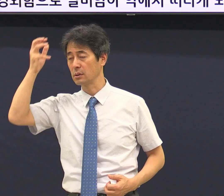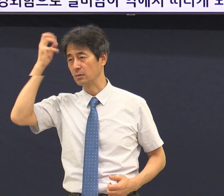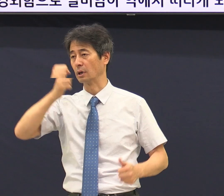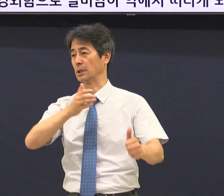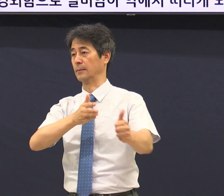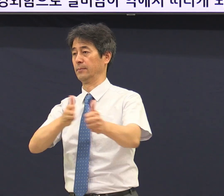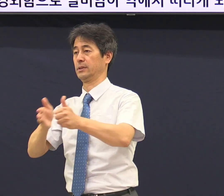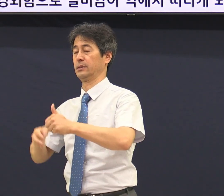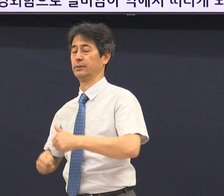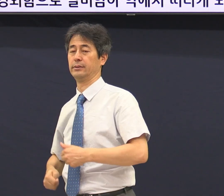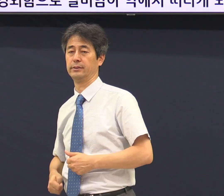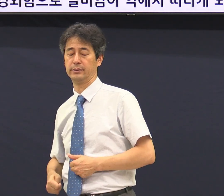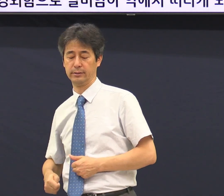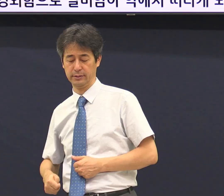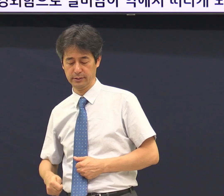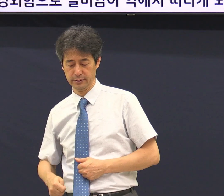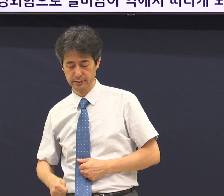것이죠. 그것을 기억하시기 바랍니다.